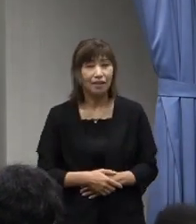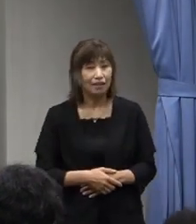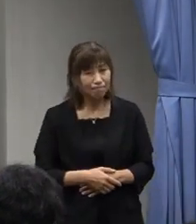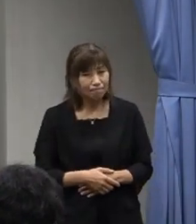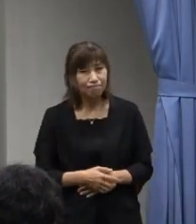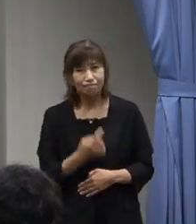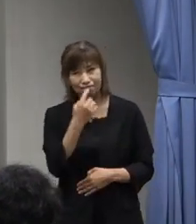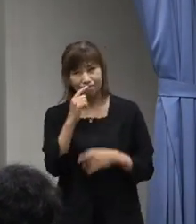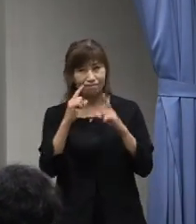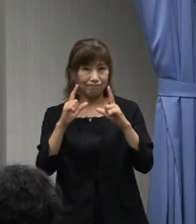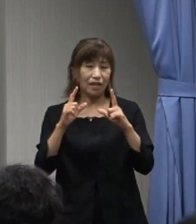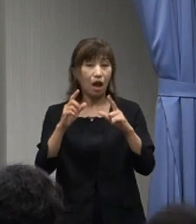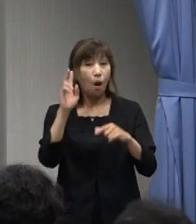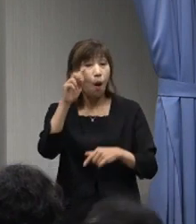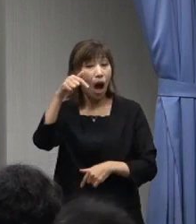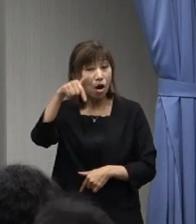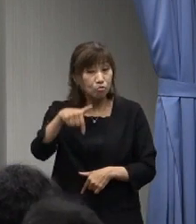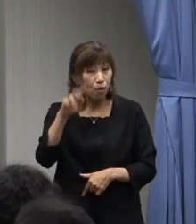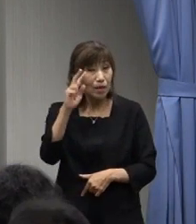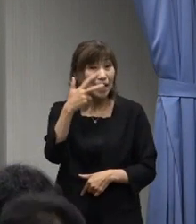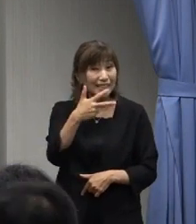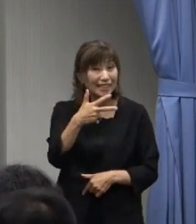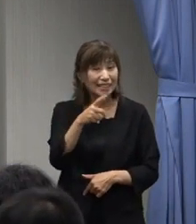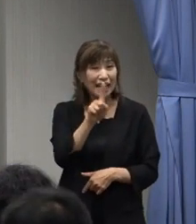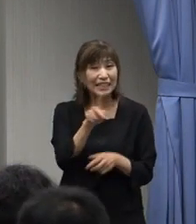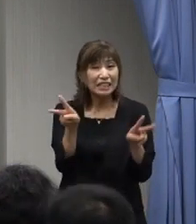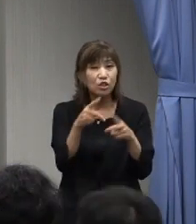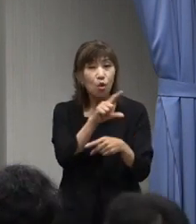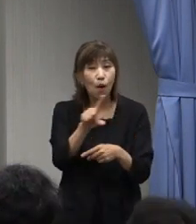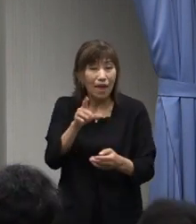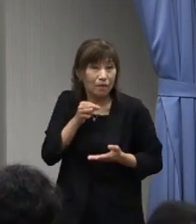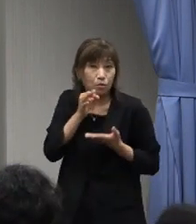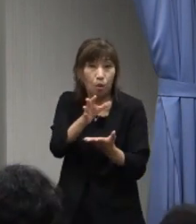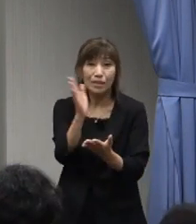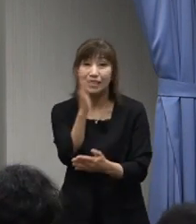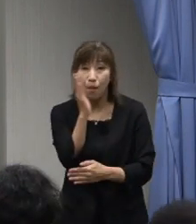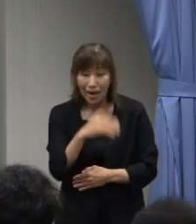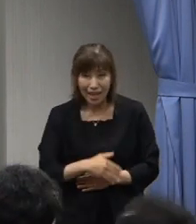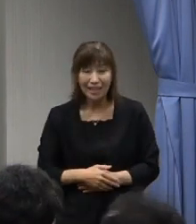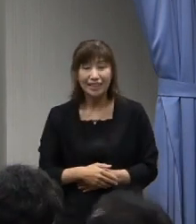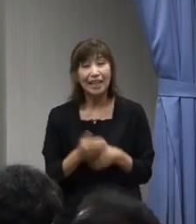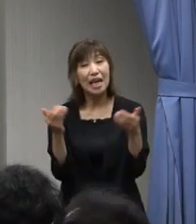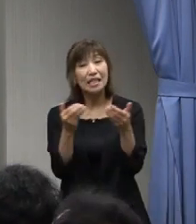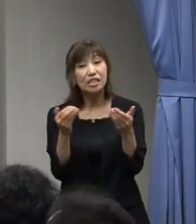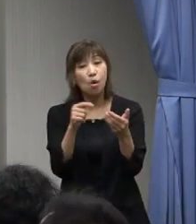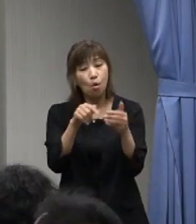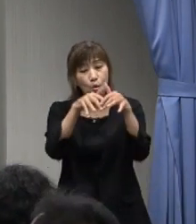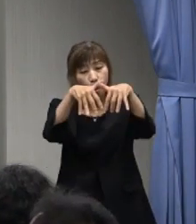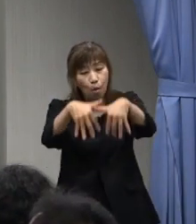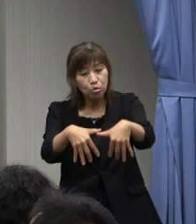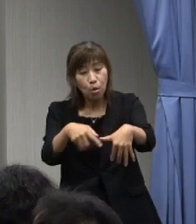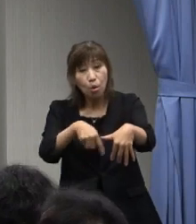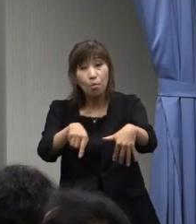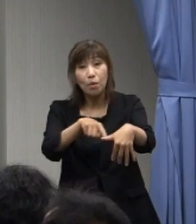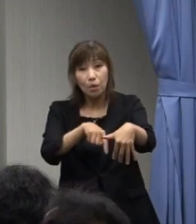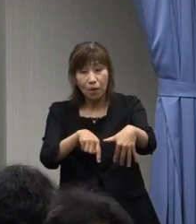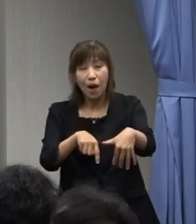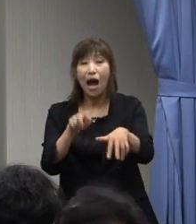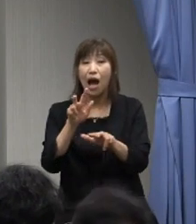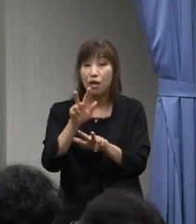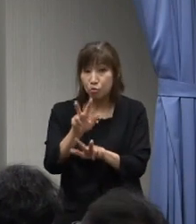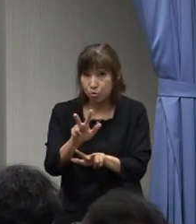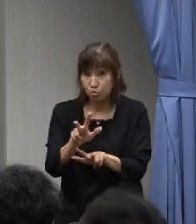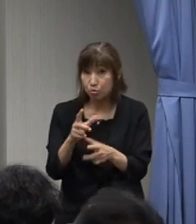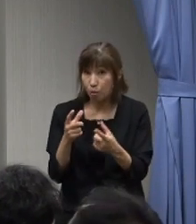大阪府、大阪市が1兆円の投資を直接するわけではなくてですね、この事業の構造そのものが、当然きちんとしたルールや